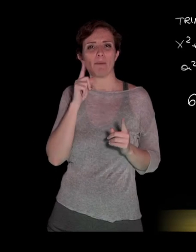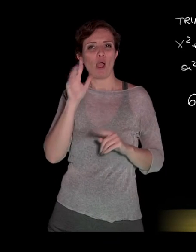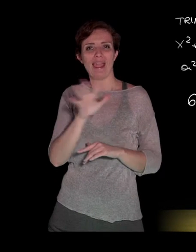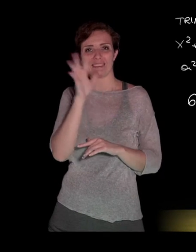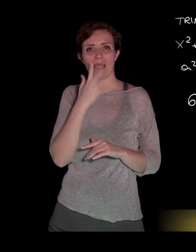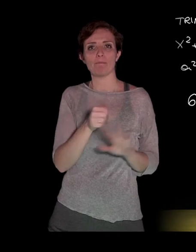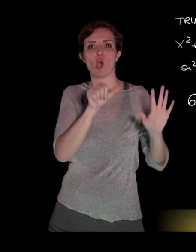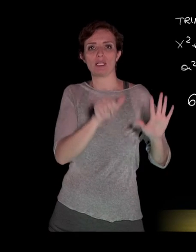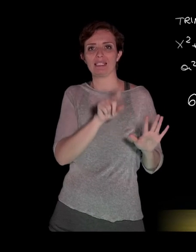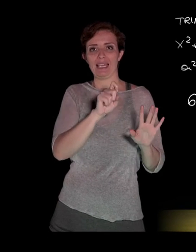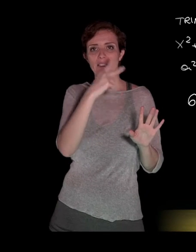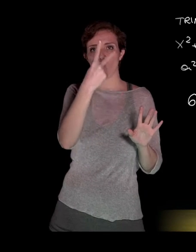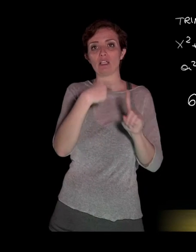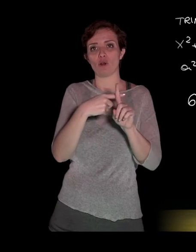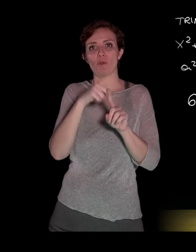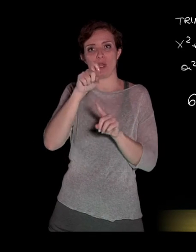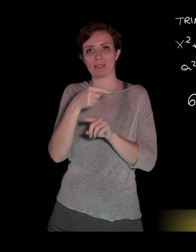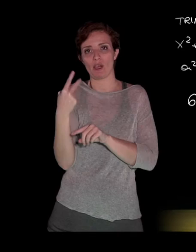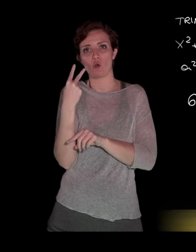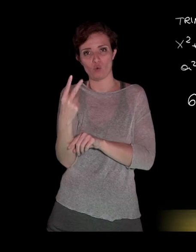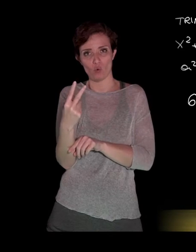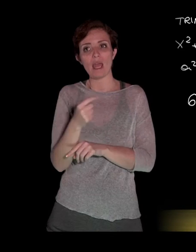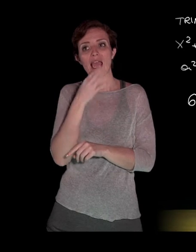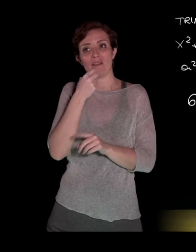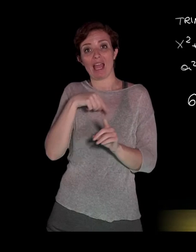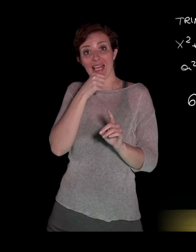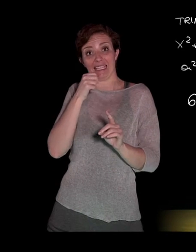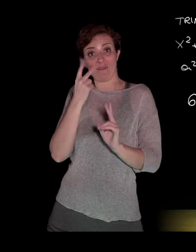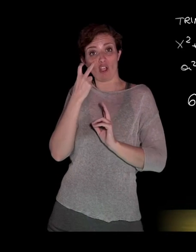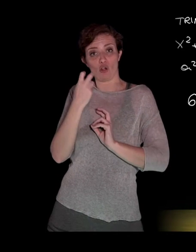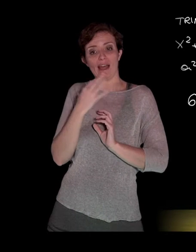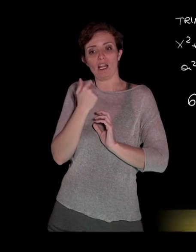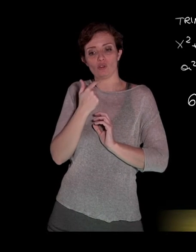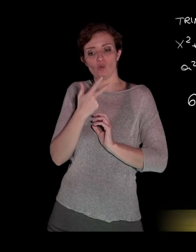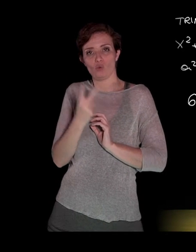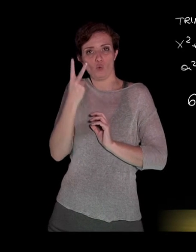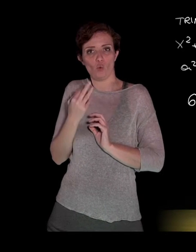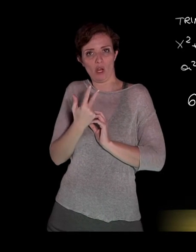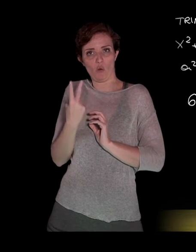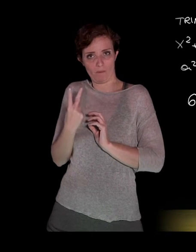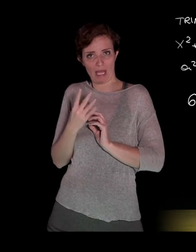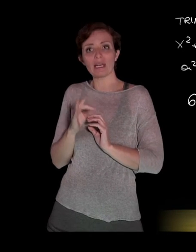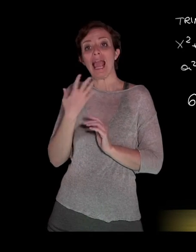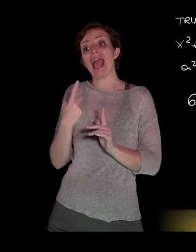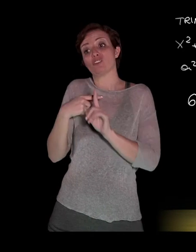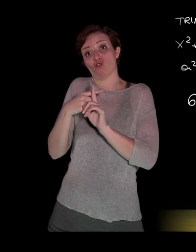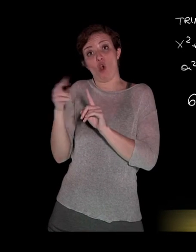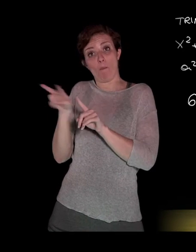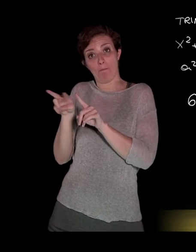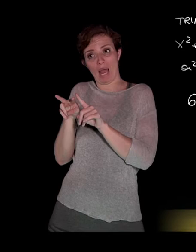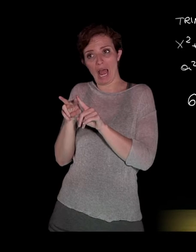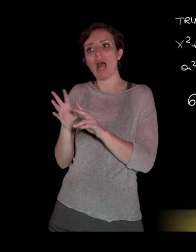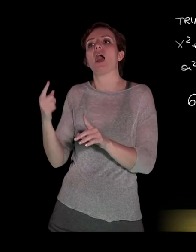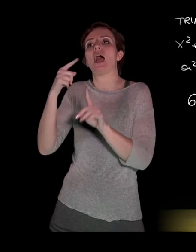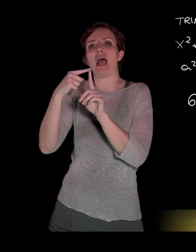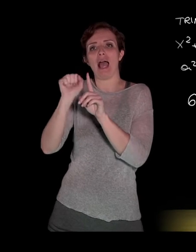sta 6x qu + x - 2 dobbiamo trovare quindi Due numeri la cui somma A + B sia pari